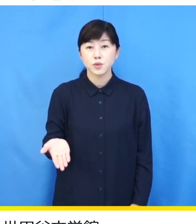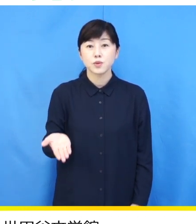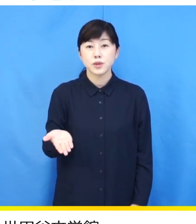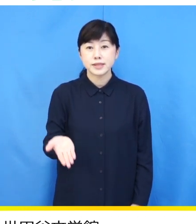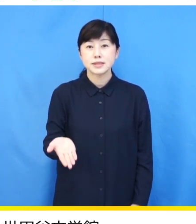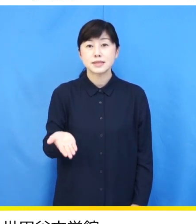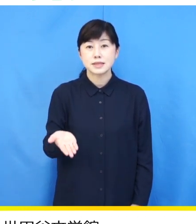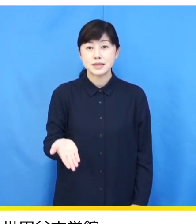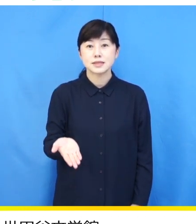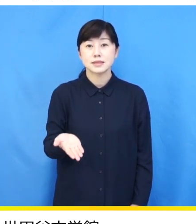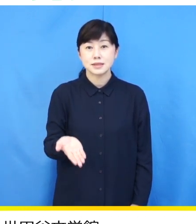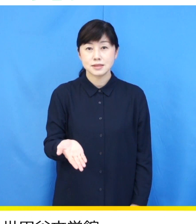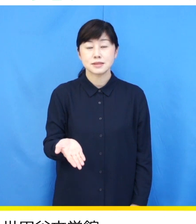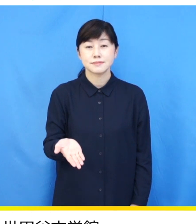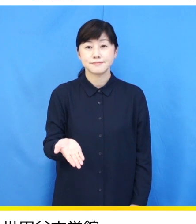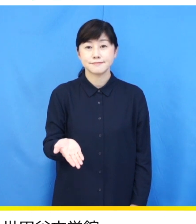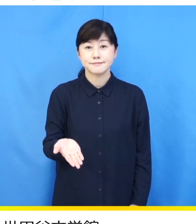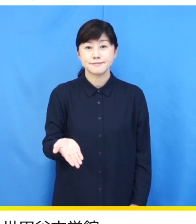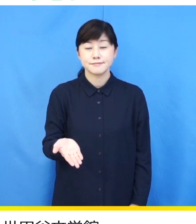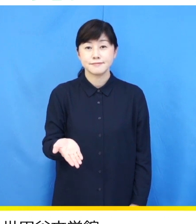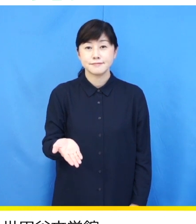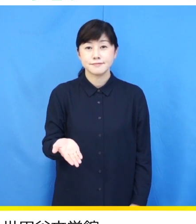911一番